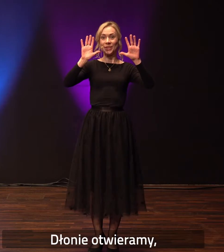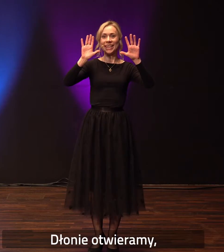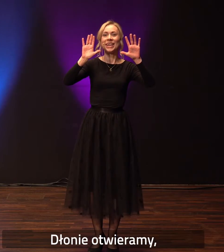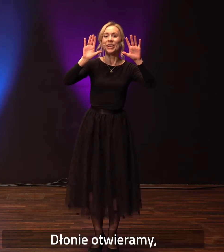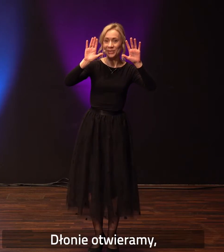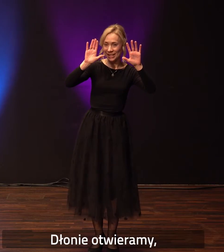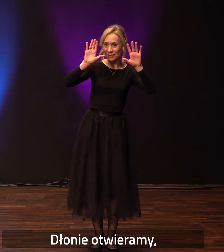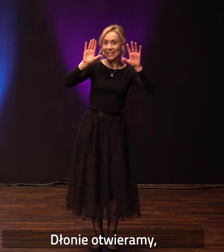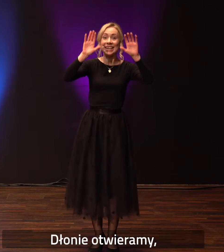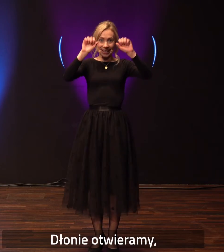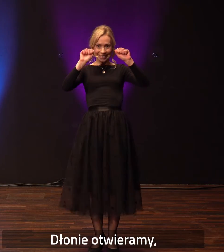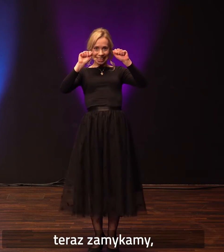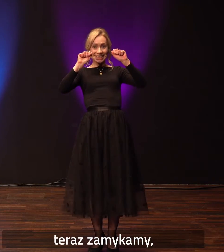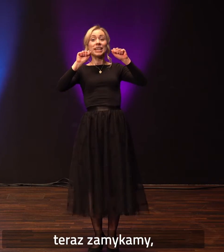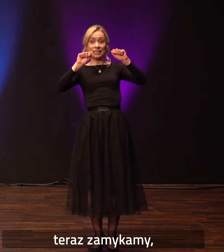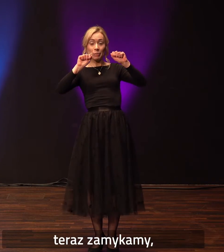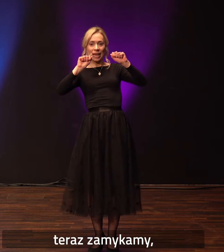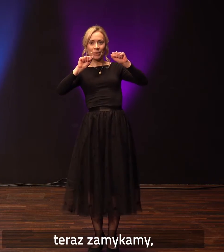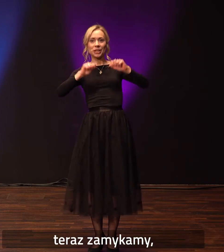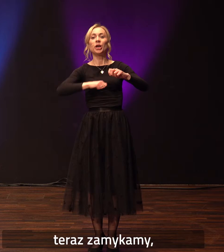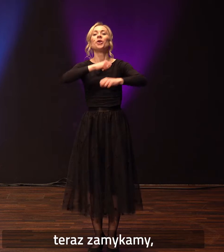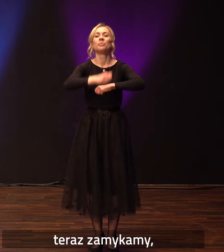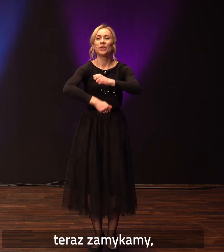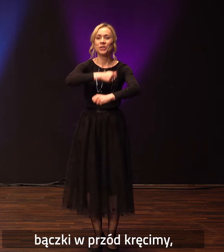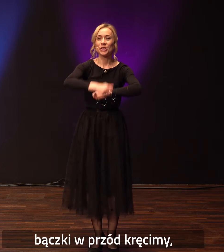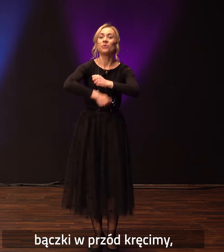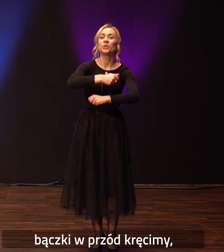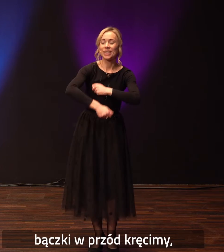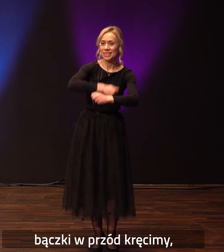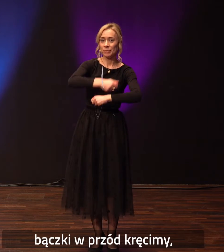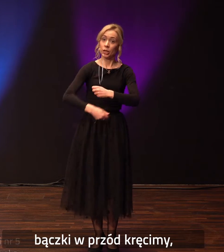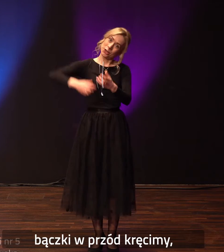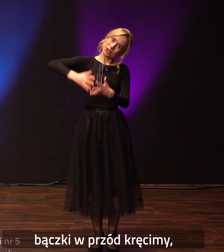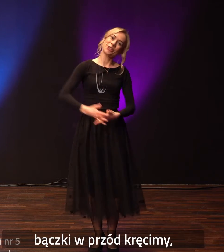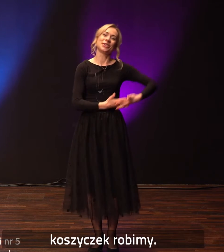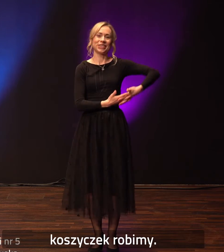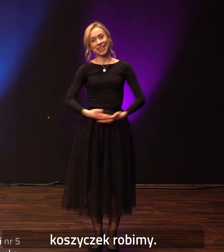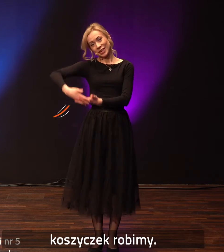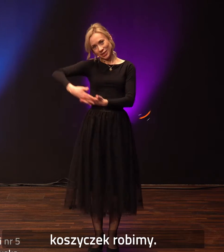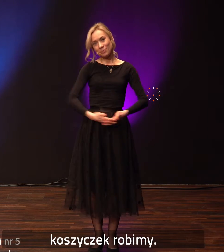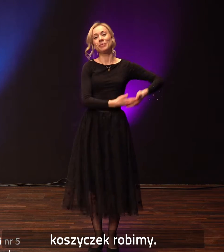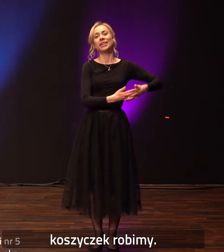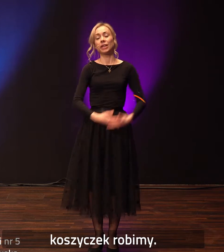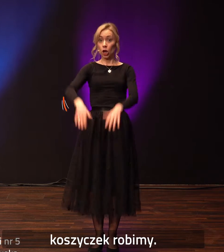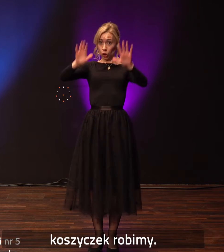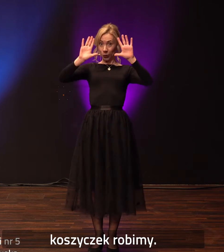Dłonie otwieramy, teraz zamykamy. Bączki w przód kręcimy, koszyczek robimy.